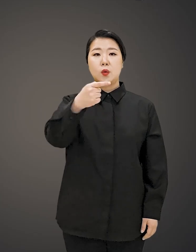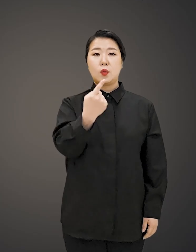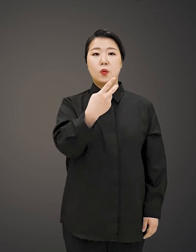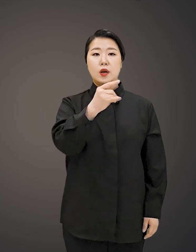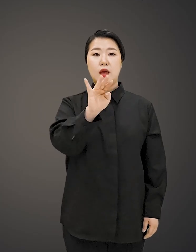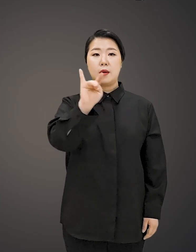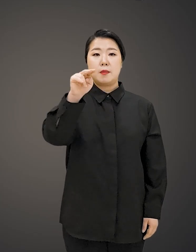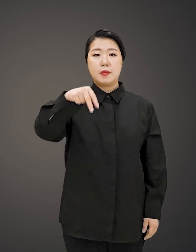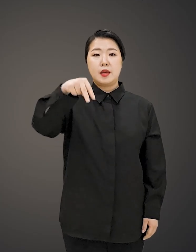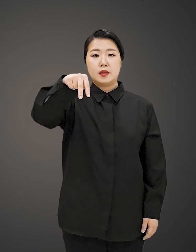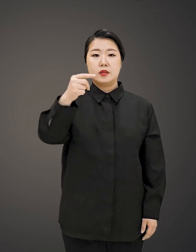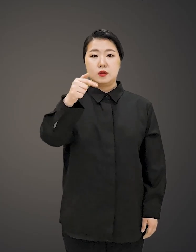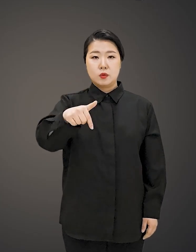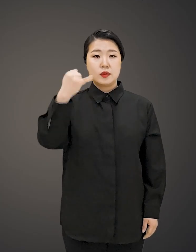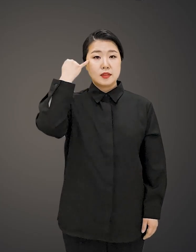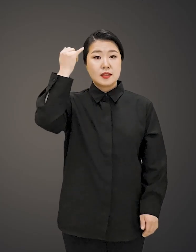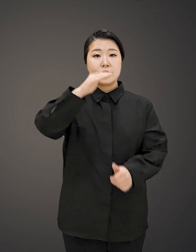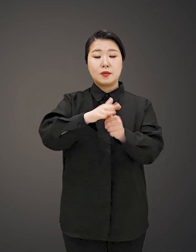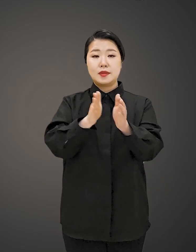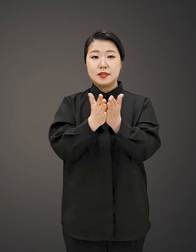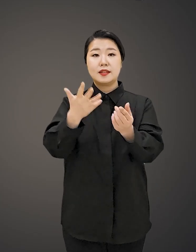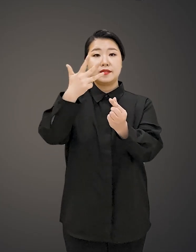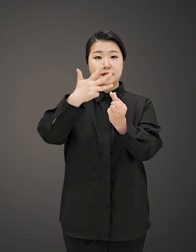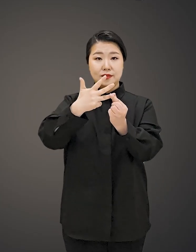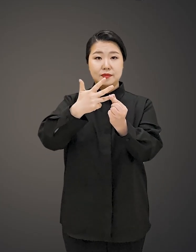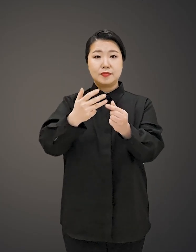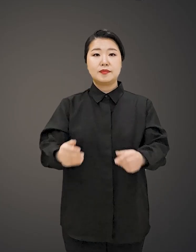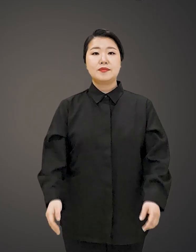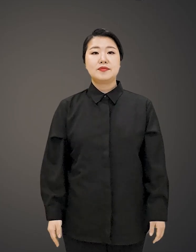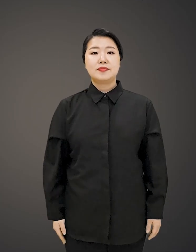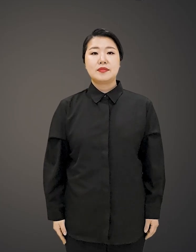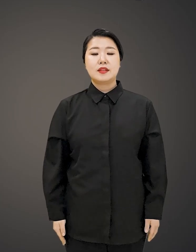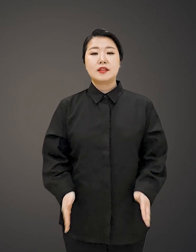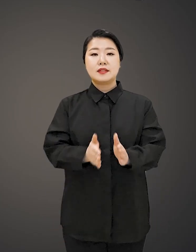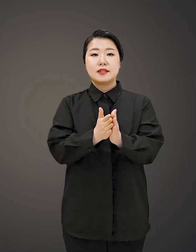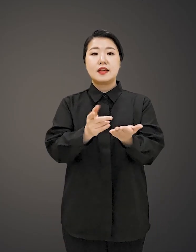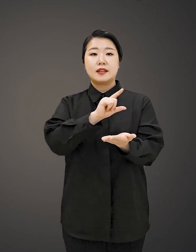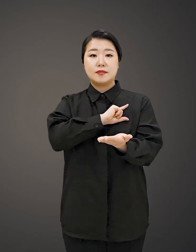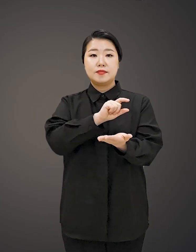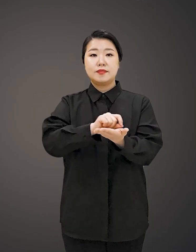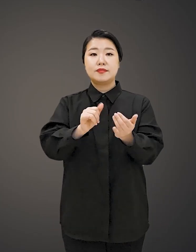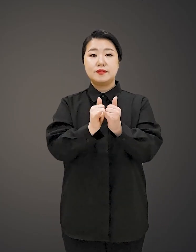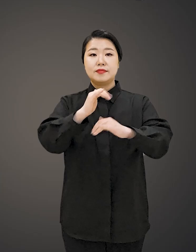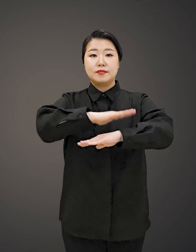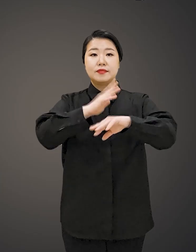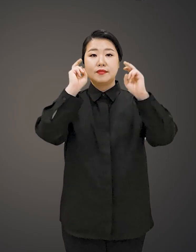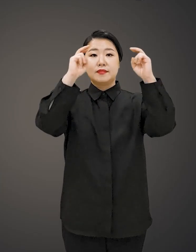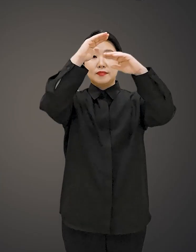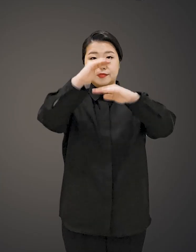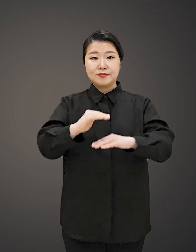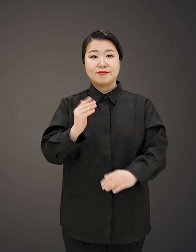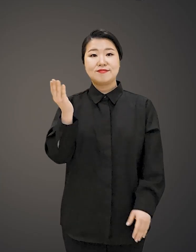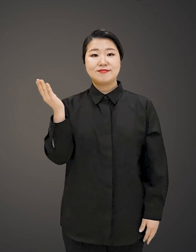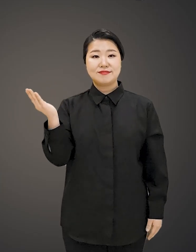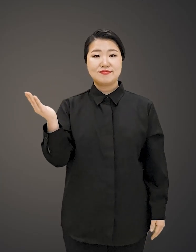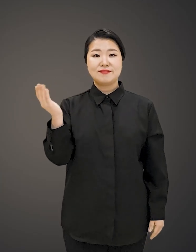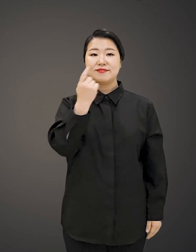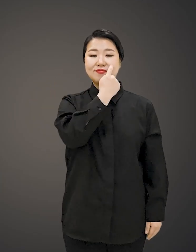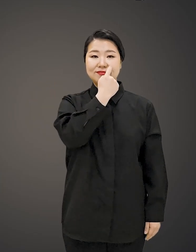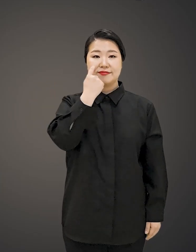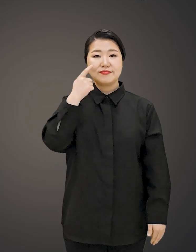고래 뱃속 창작동화 8번째. 도서명 9시 신데렐라. 저자